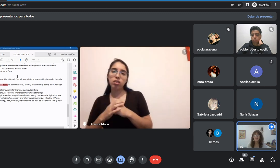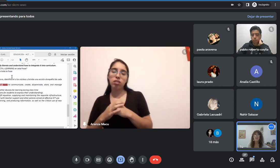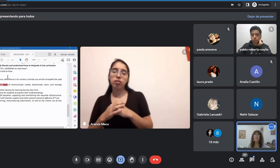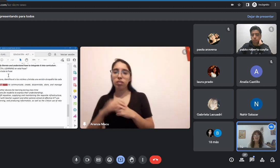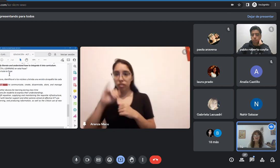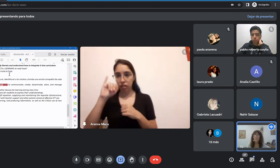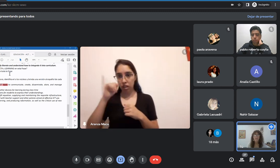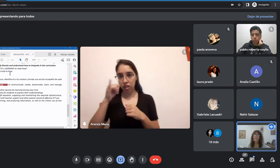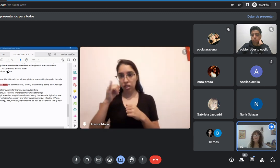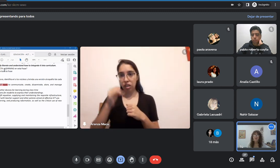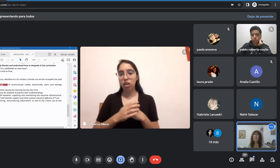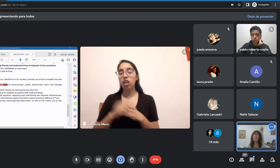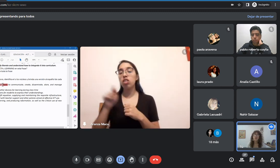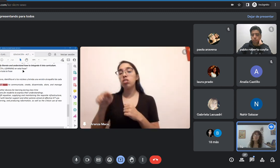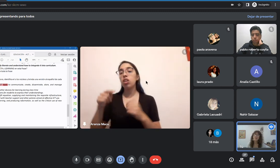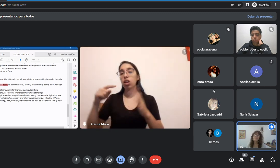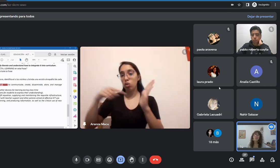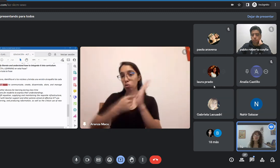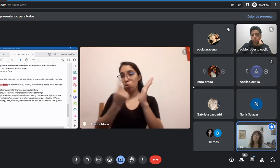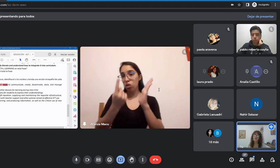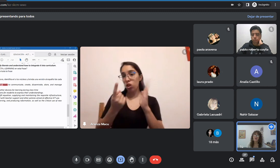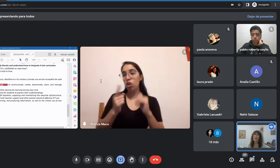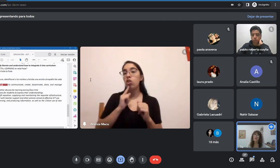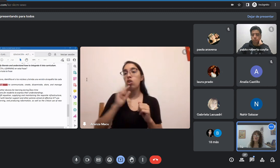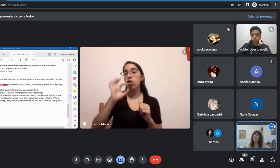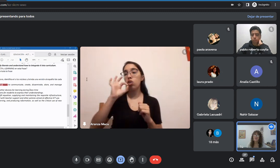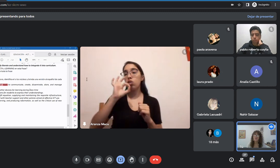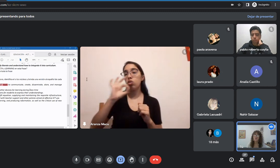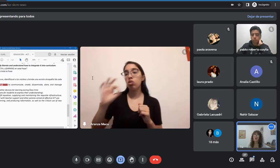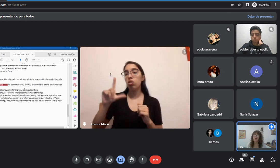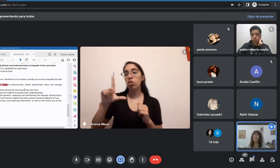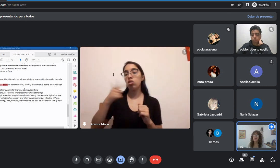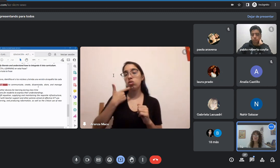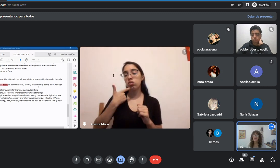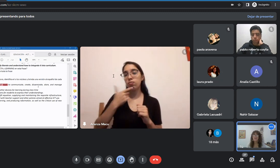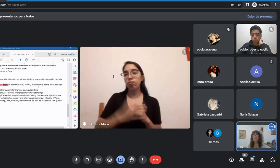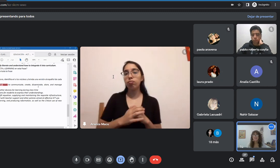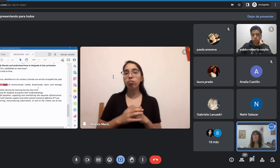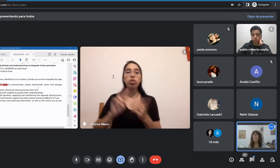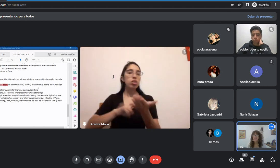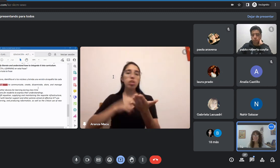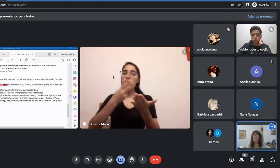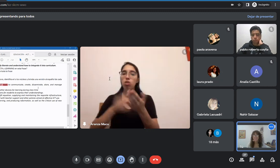¿sí? Entonces, ¿cómo quedaría toda la traducción?